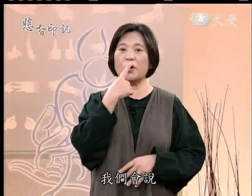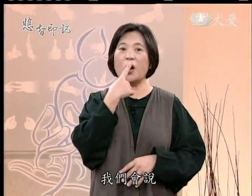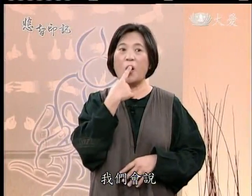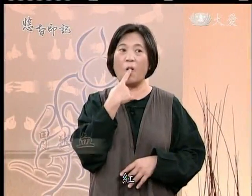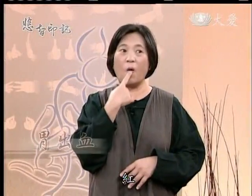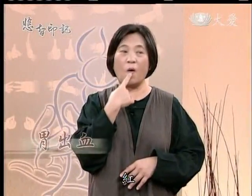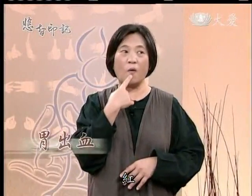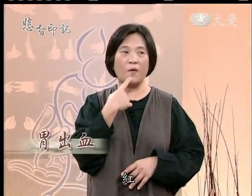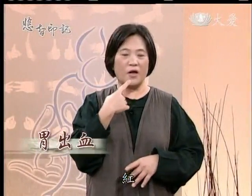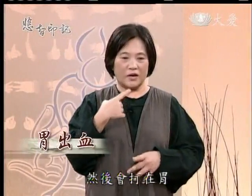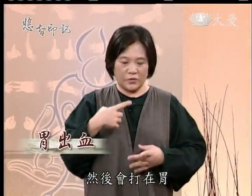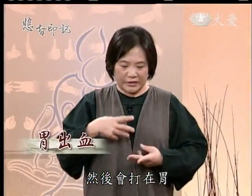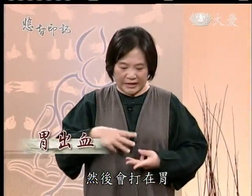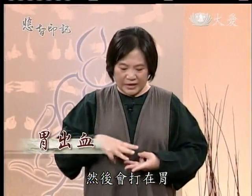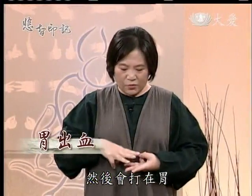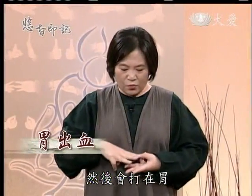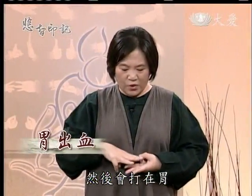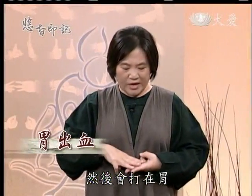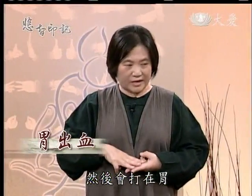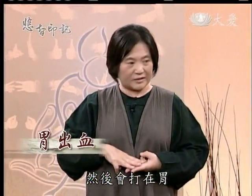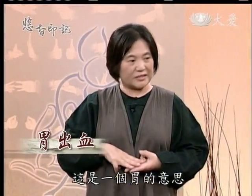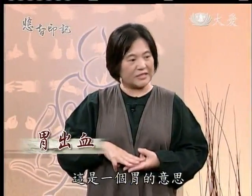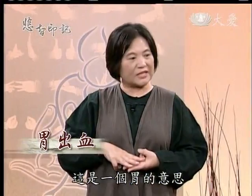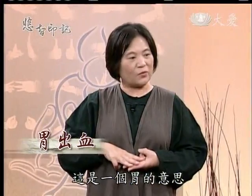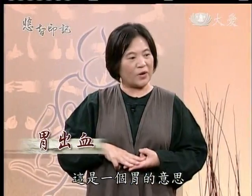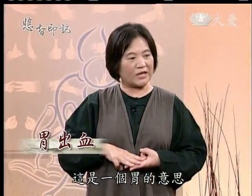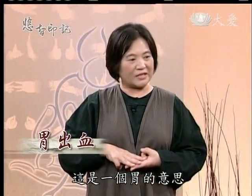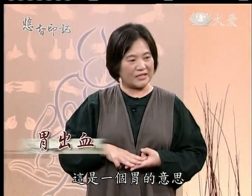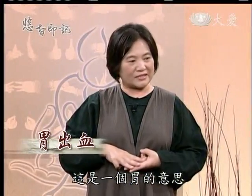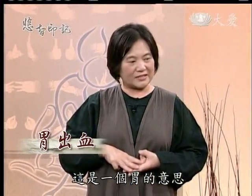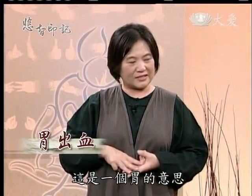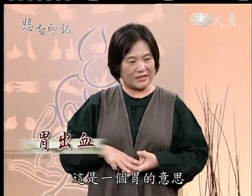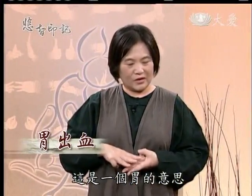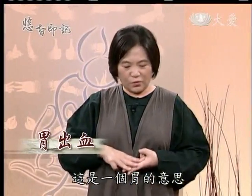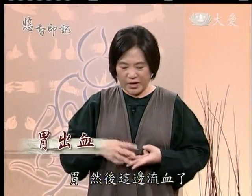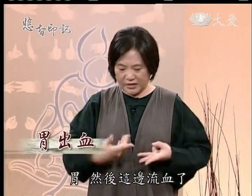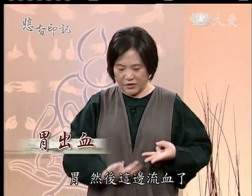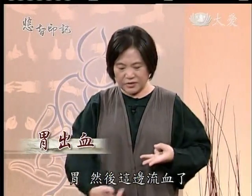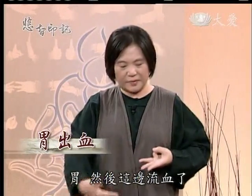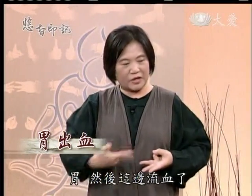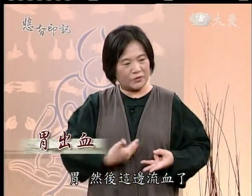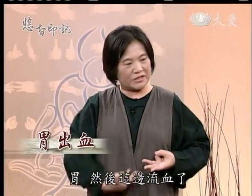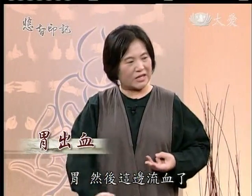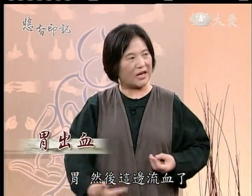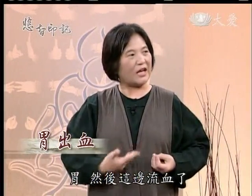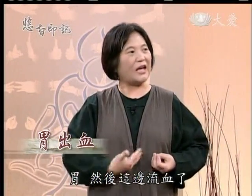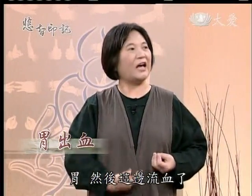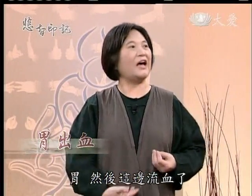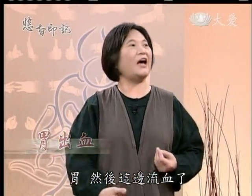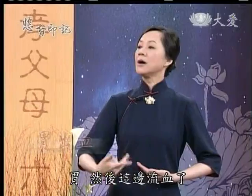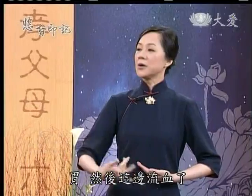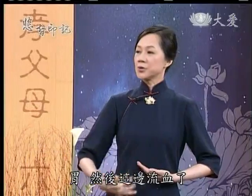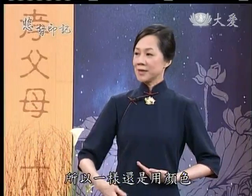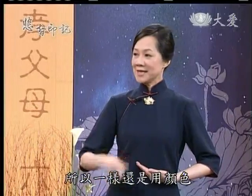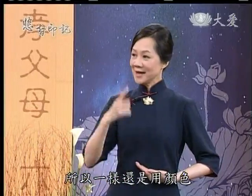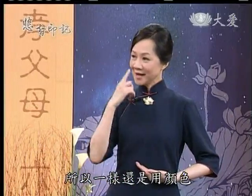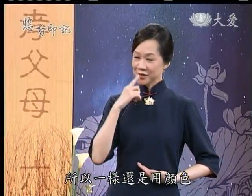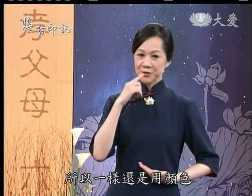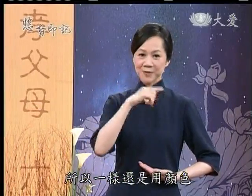说红，然后会打在胃，这是一个胃的意思， 胃， 胃，然后这边流血， 所以一样还是用